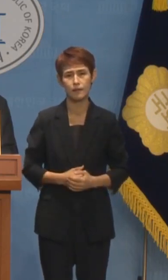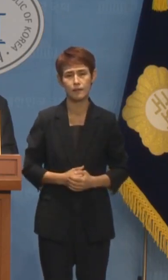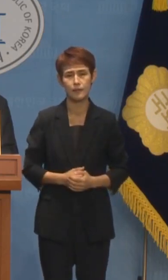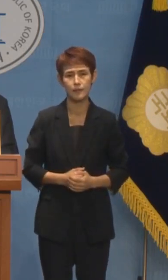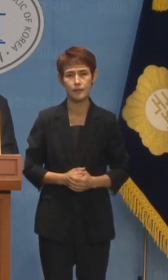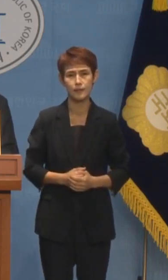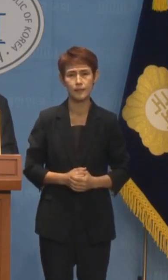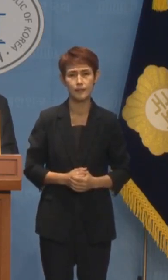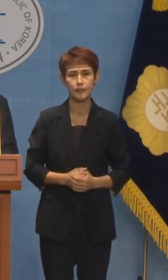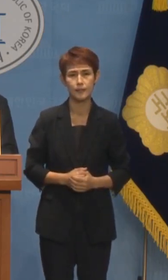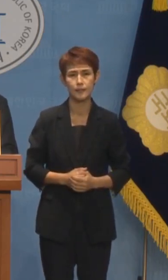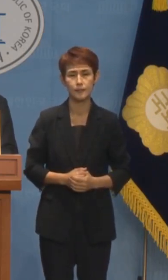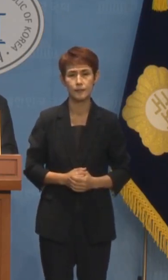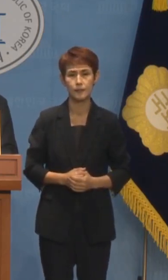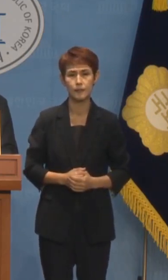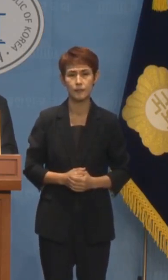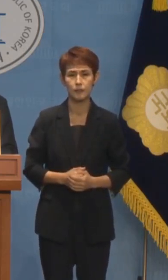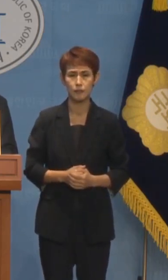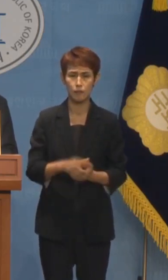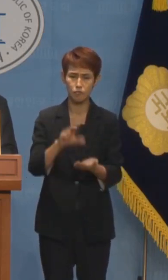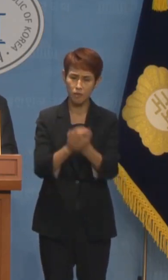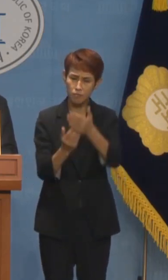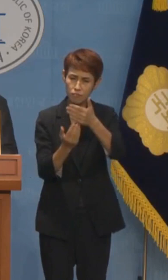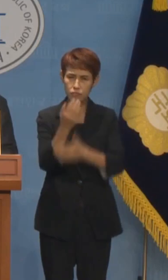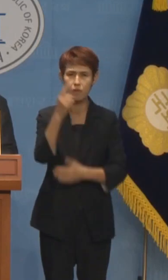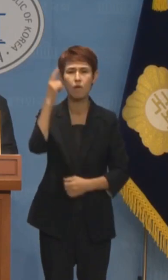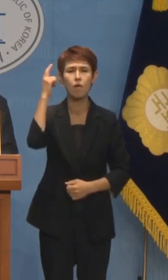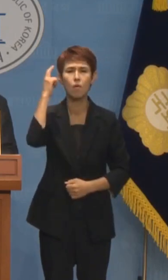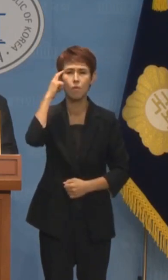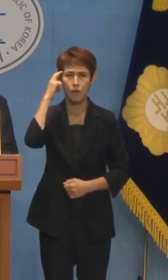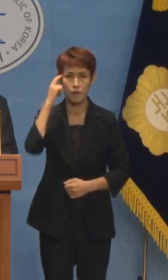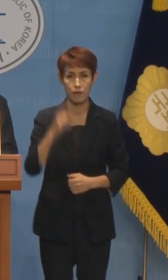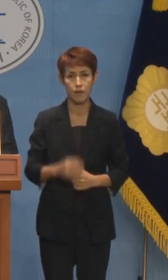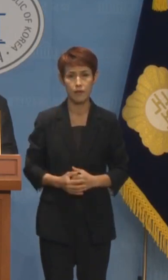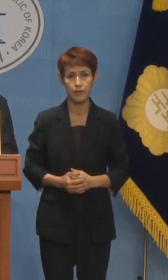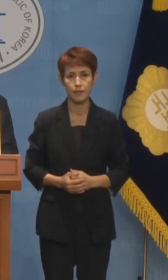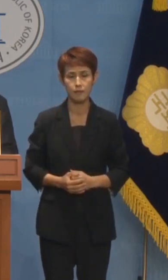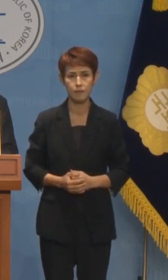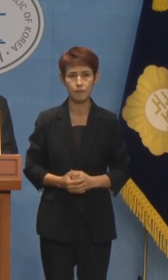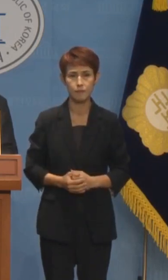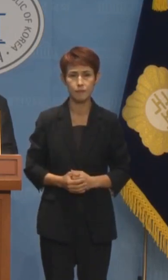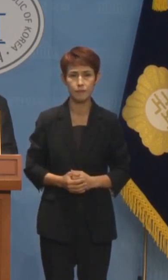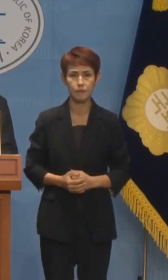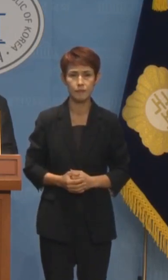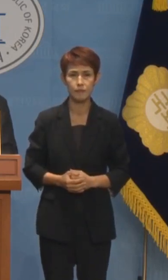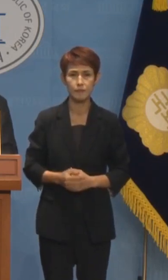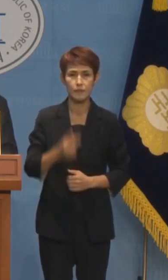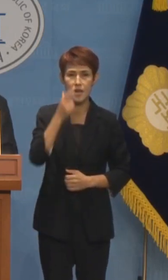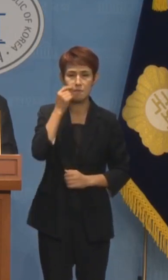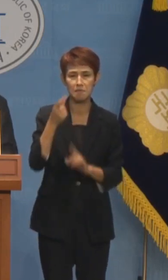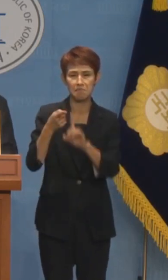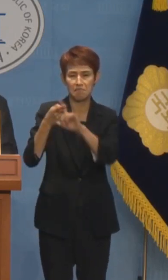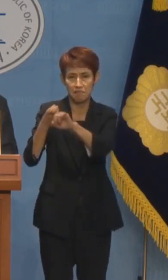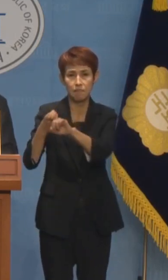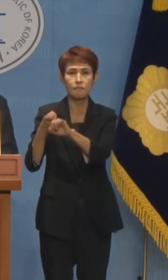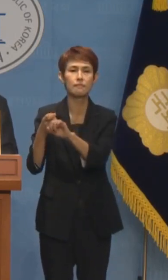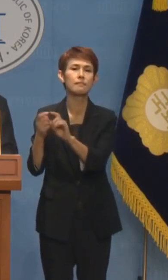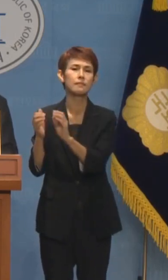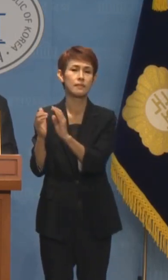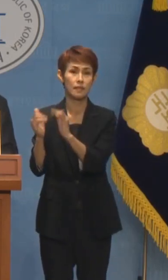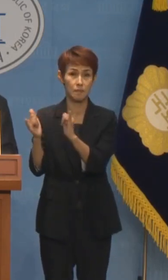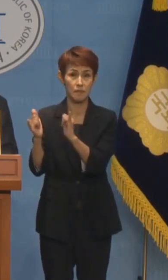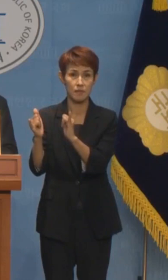있습니다 어 왜 이런 일이 벌어지고 있을까요 이것은 바로 친일 극구 세력들이